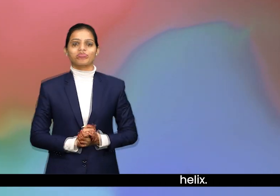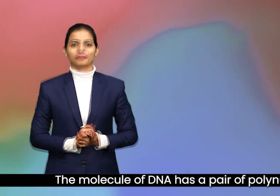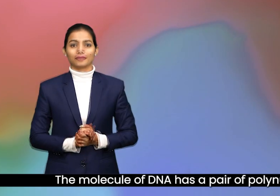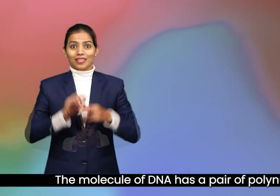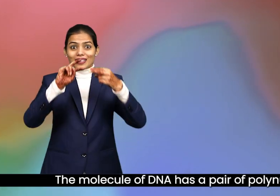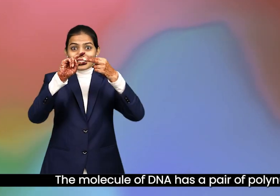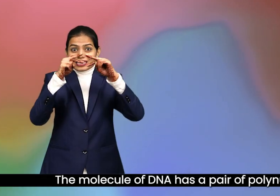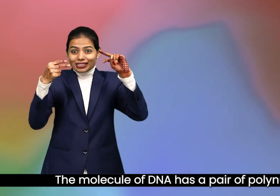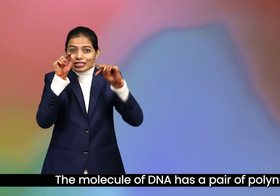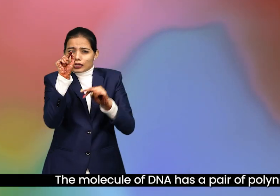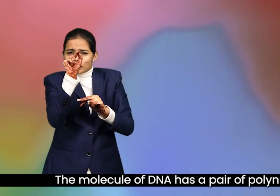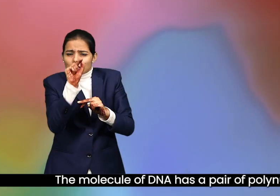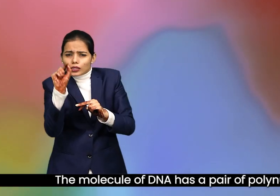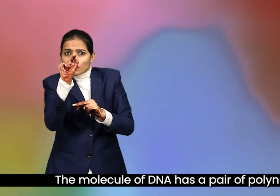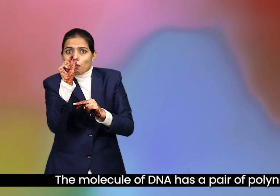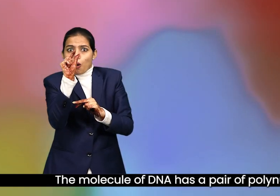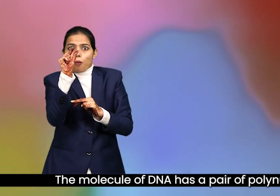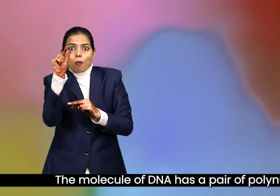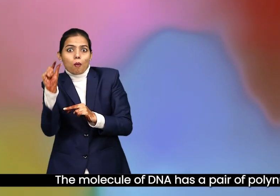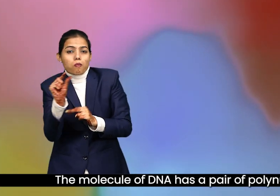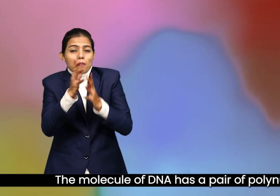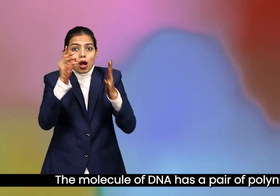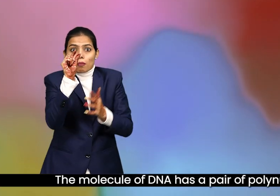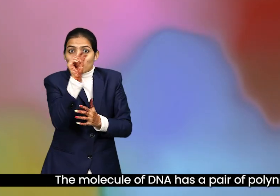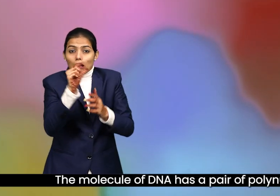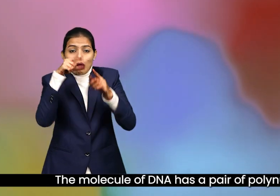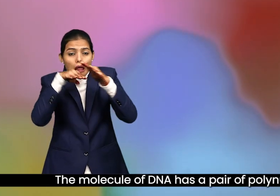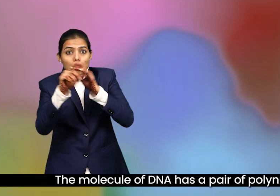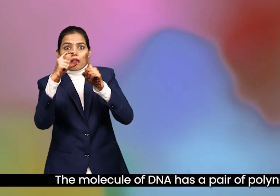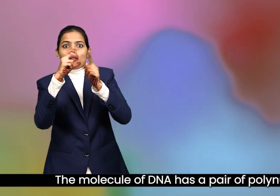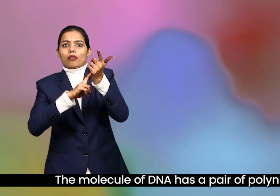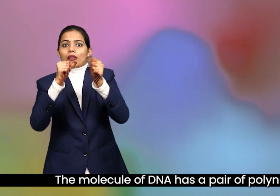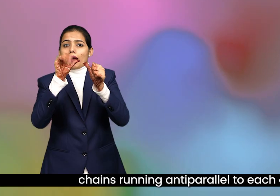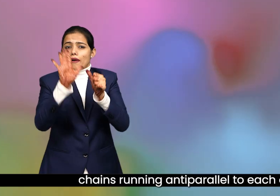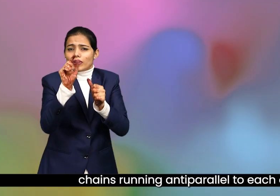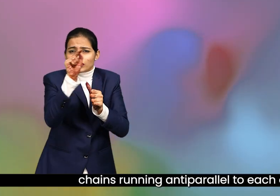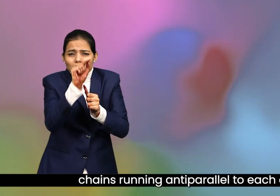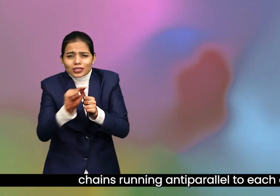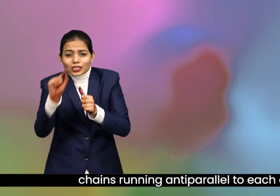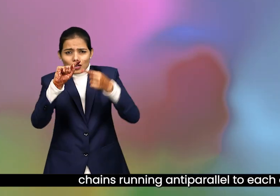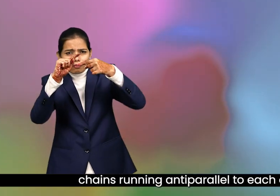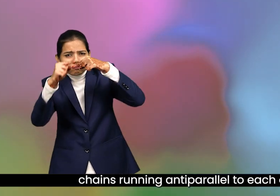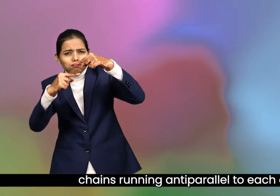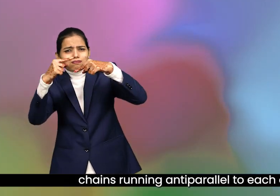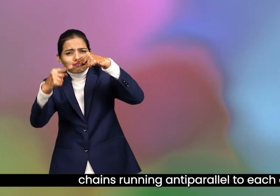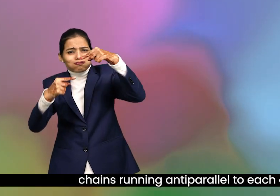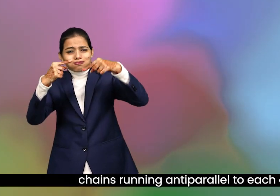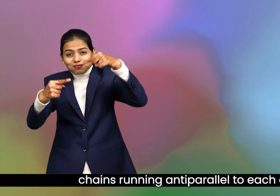The DNA molecule of மூலக்கூறு DNA has a pair ஒரு of ஜோடி பாலிநியூக்ளியோடைடு polynucleotide chains சங்கிலிகள் running ஒன்றுக்கொன்று இணையாக anti-parallel to each